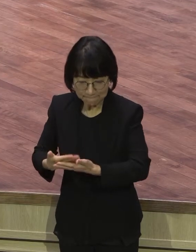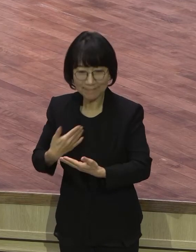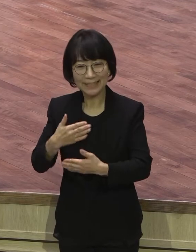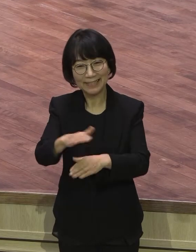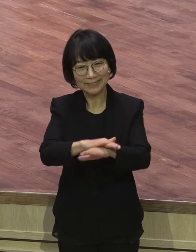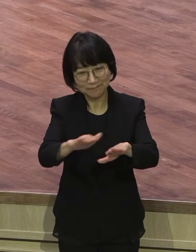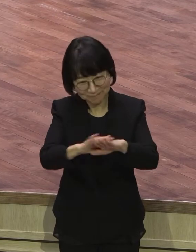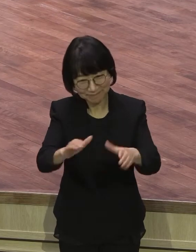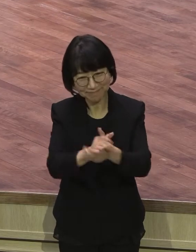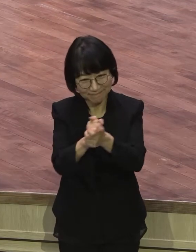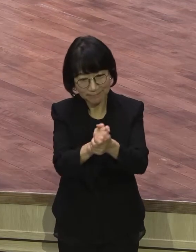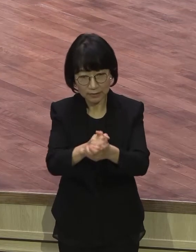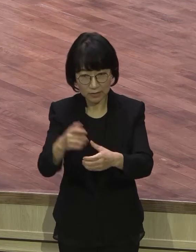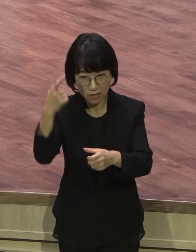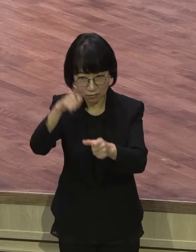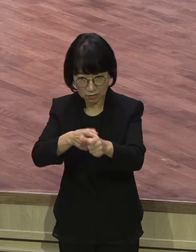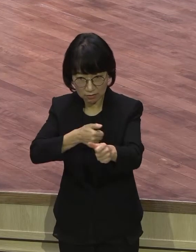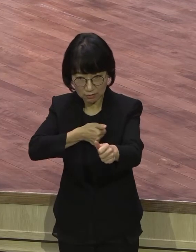주신다.